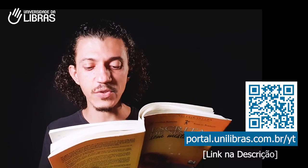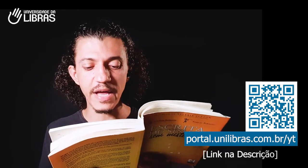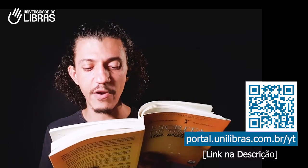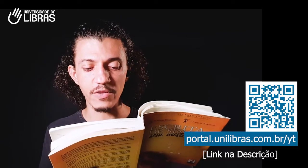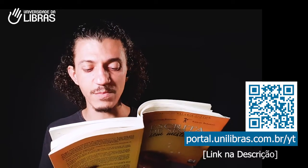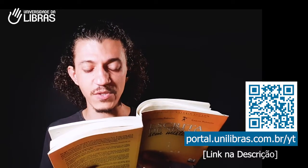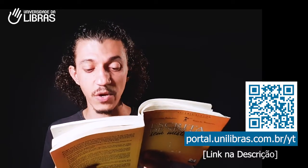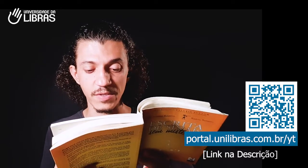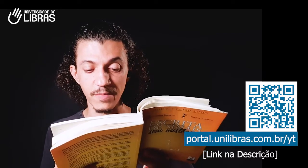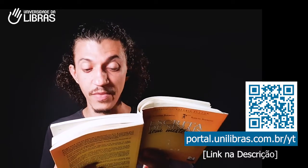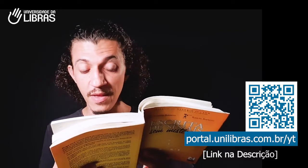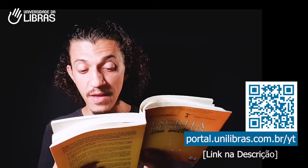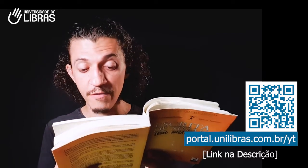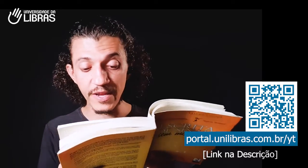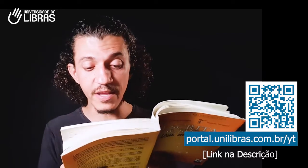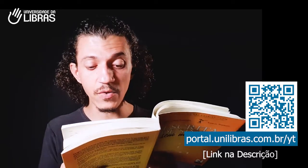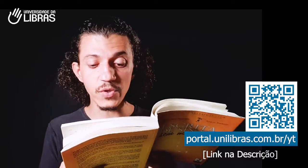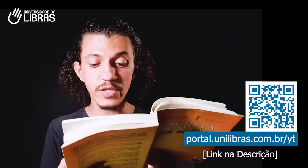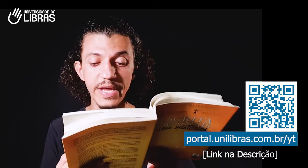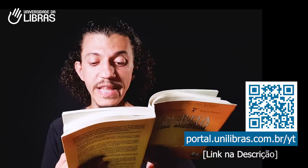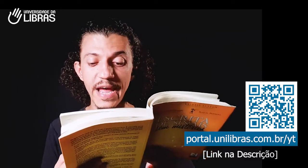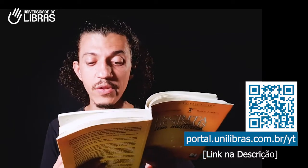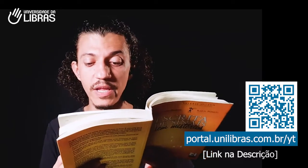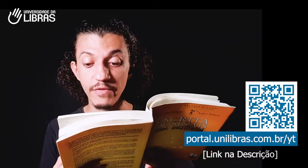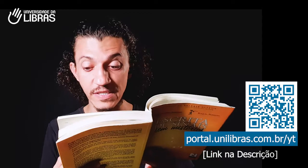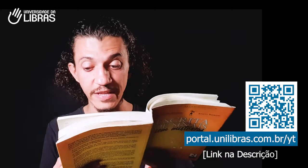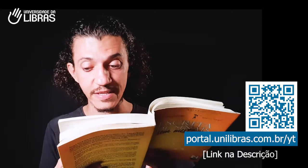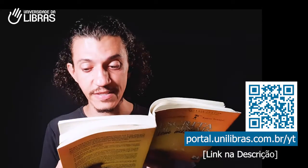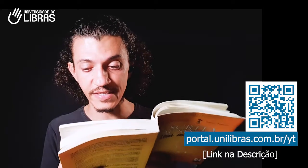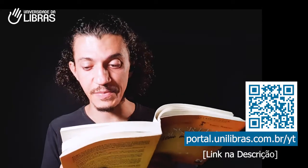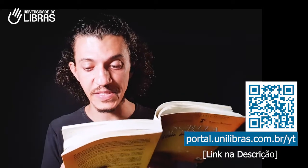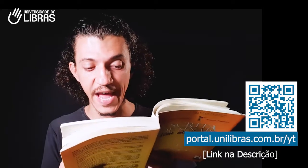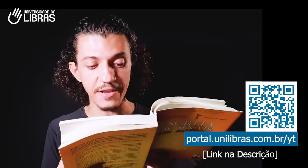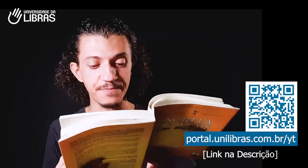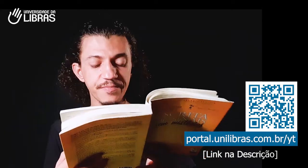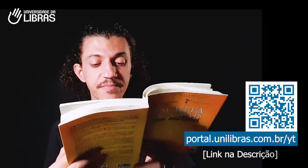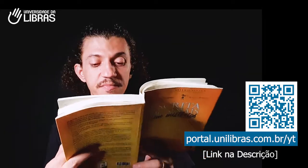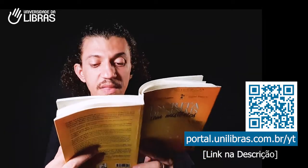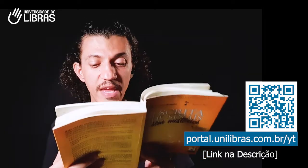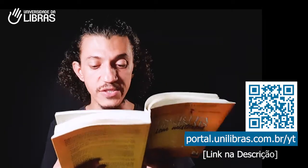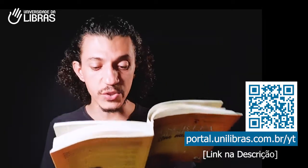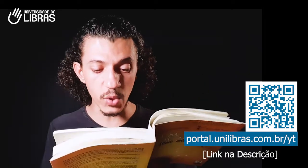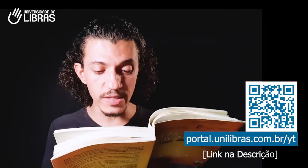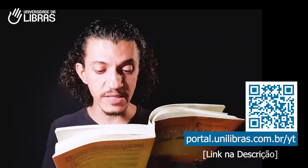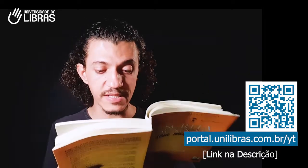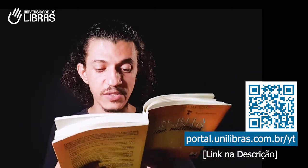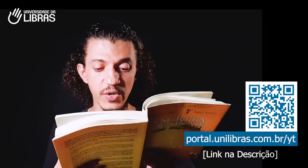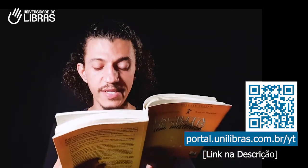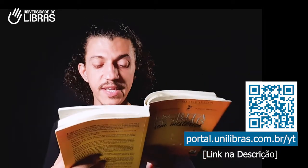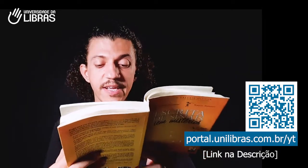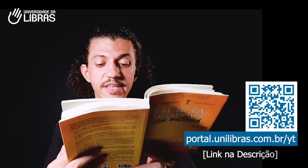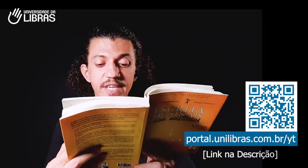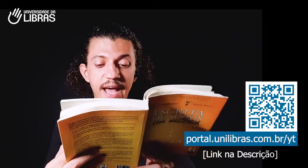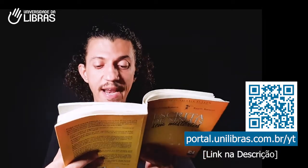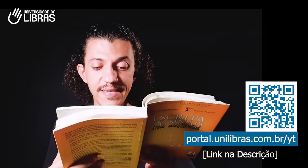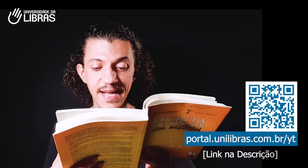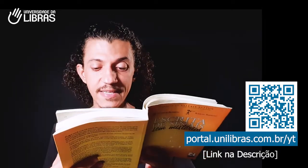pudesse ajudar outras pessoas foi então que surgiu a ideia do livro escrito aqui nesse mistérios e de todas as ações já realizadas